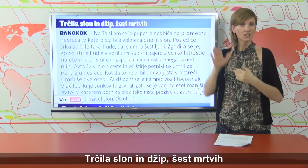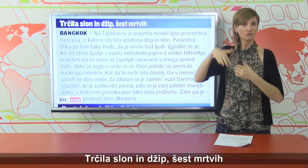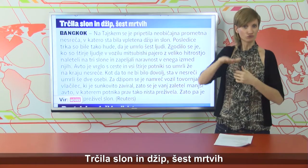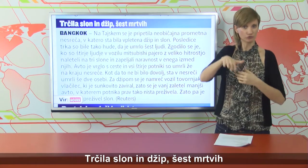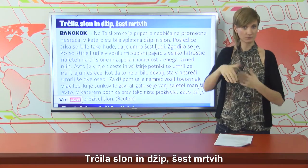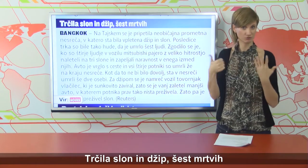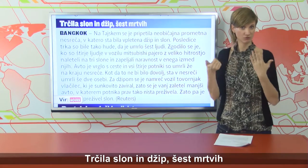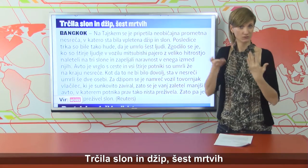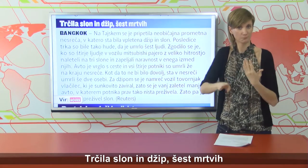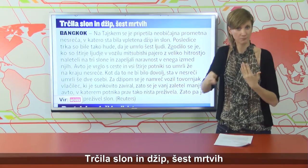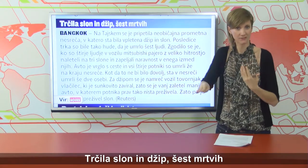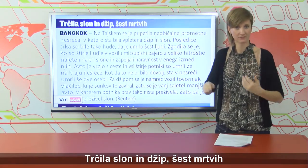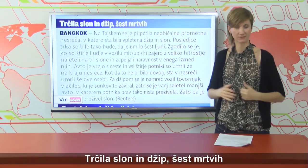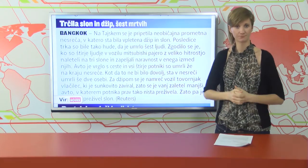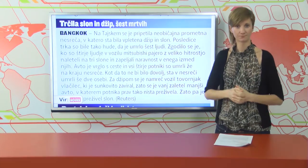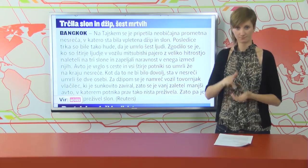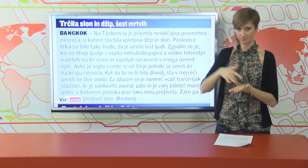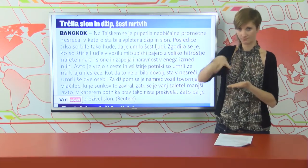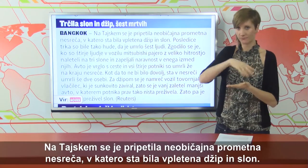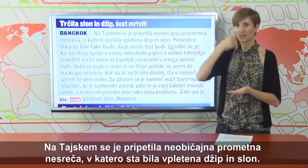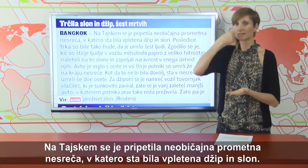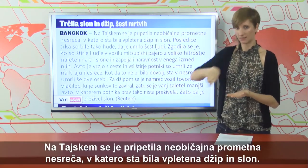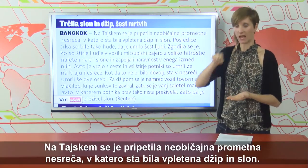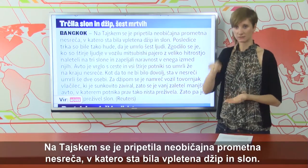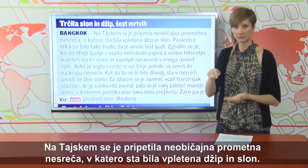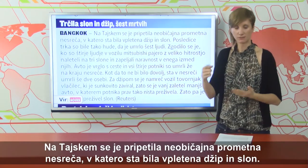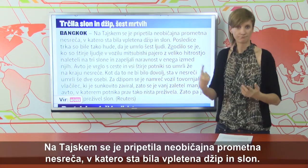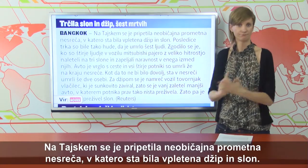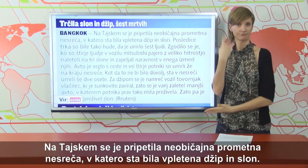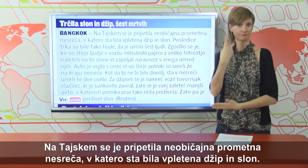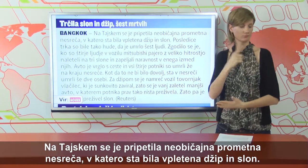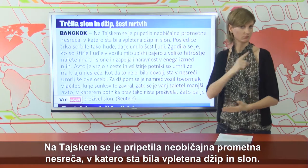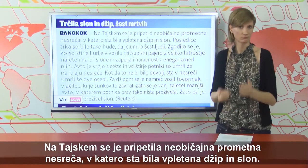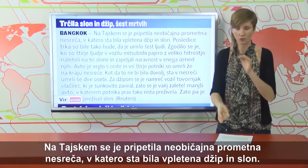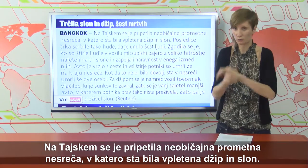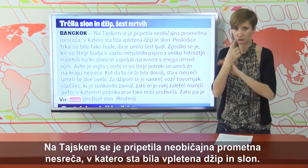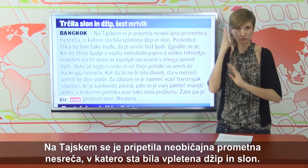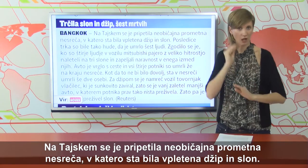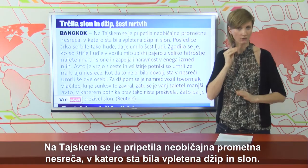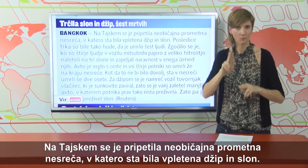Thank you.